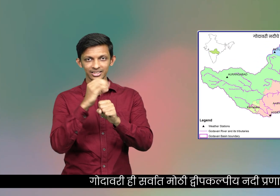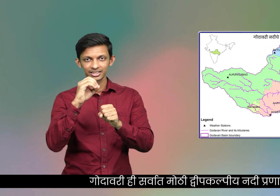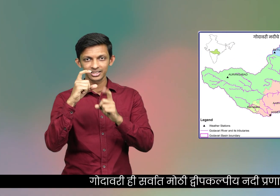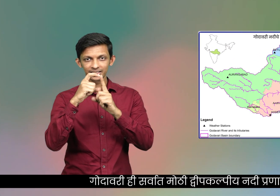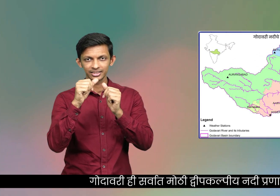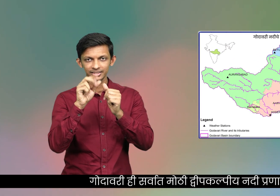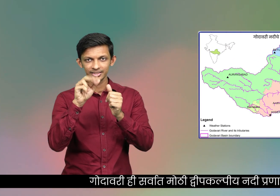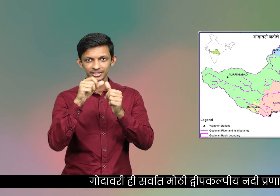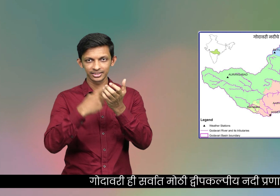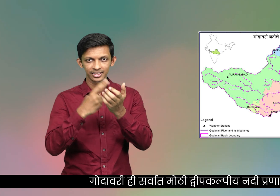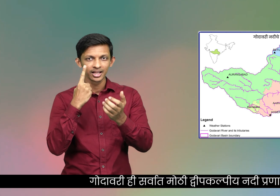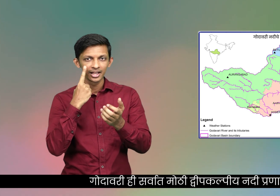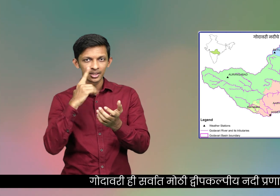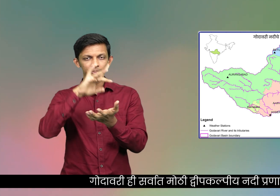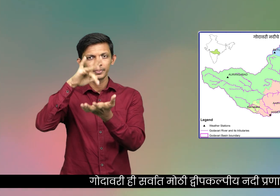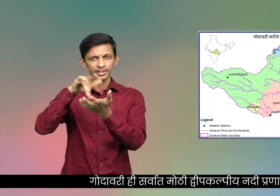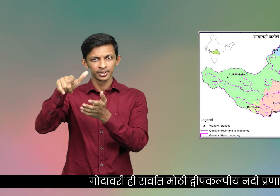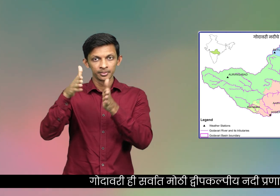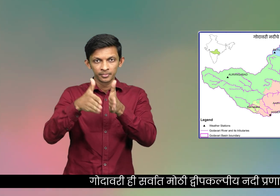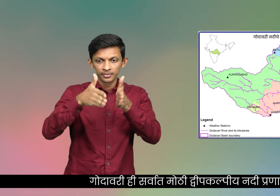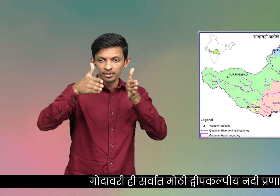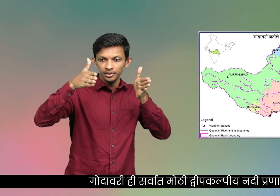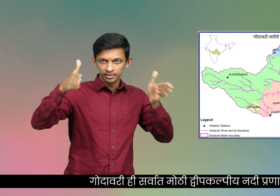गोदावरी ही सर्वात मोठी द्विकल्पीय नदी प्रणाली आहे.